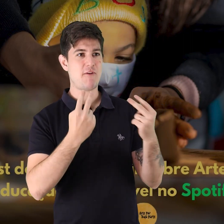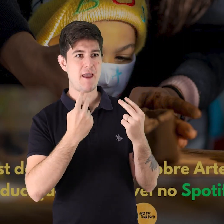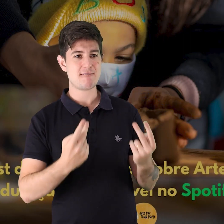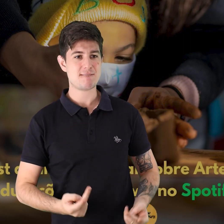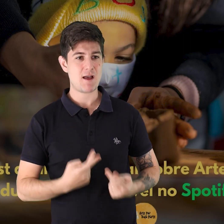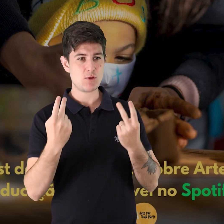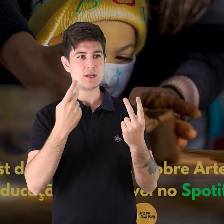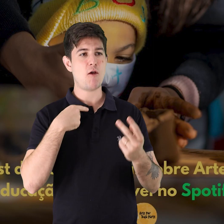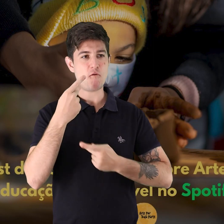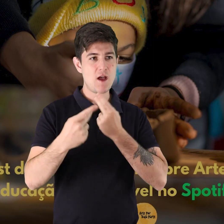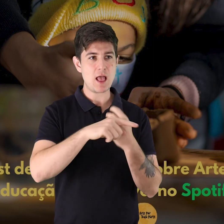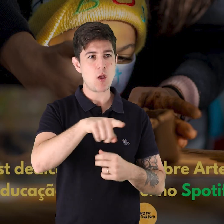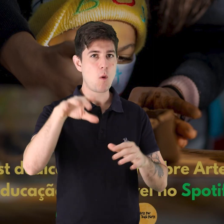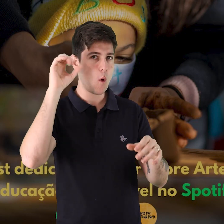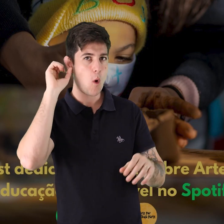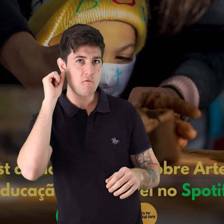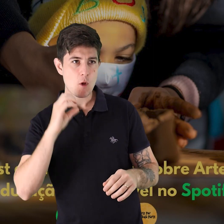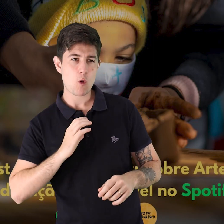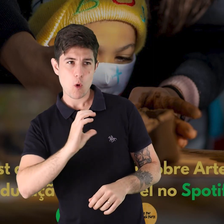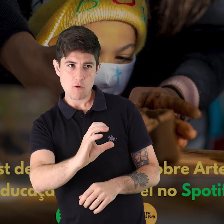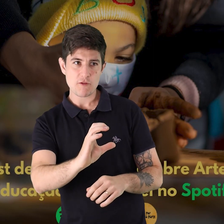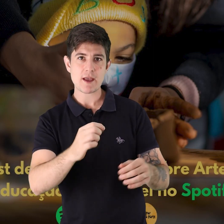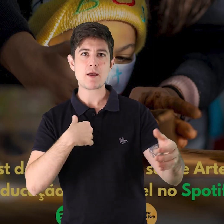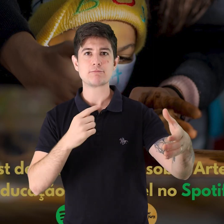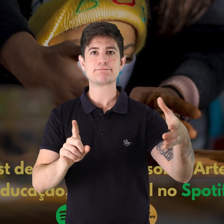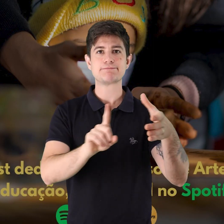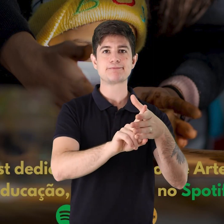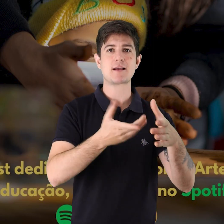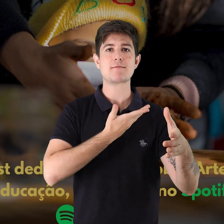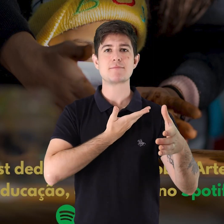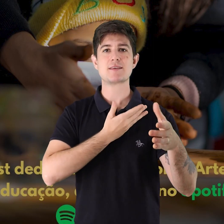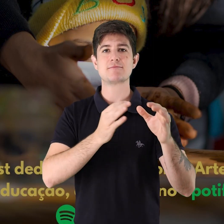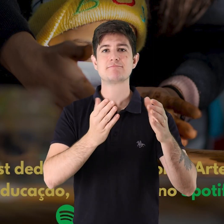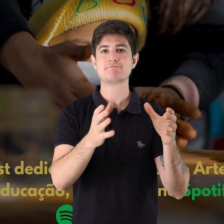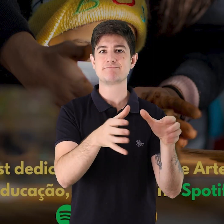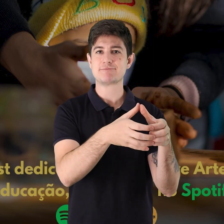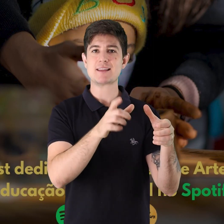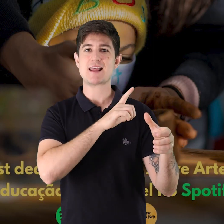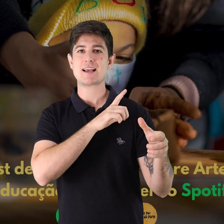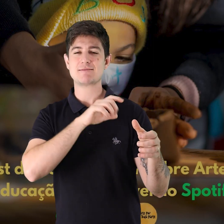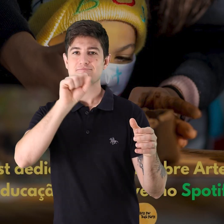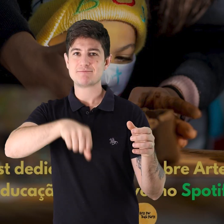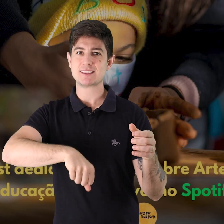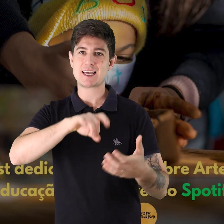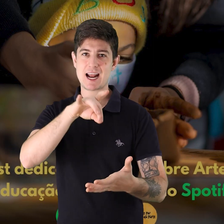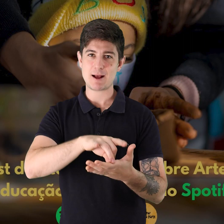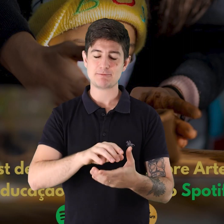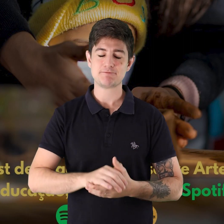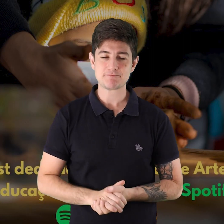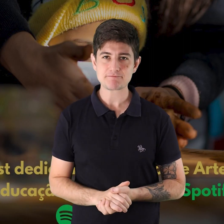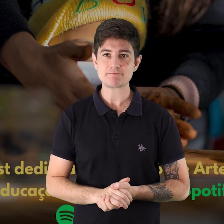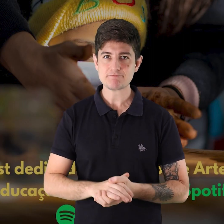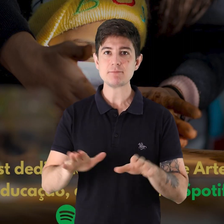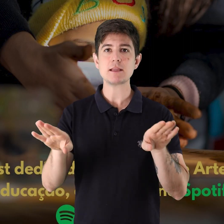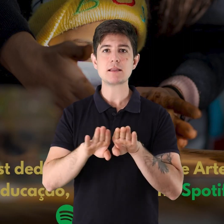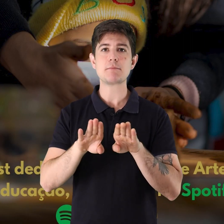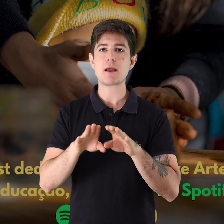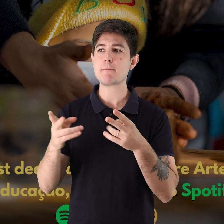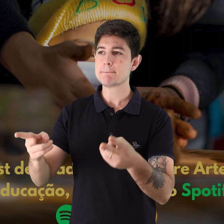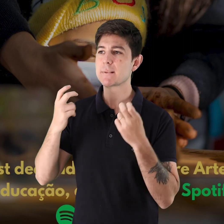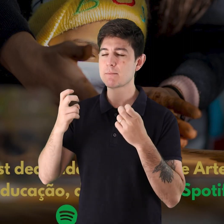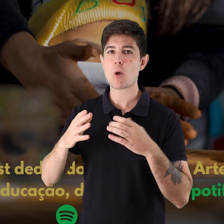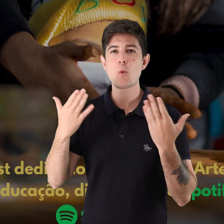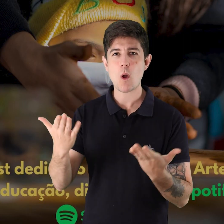meus amigos, né, se eu tenho uma relação de confiança com eles, eu pertenço àquilo ali. E eu percebo que quando a gente chega